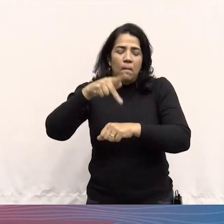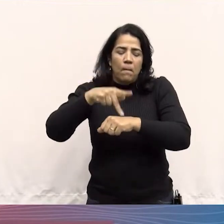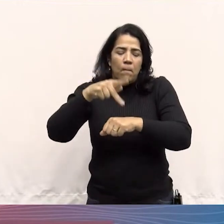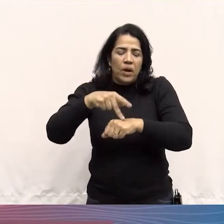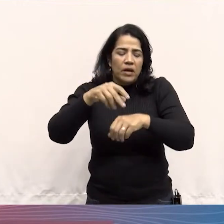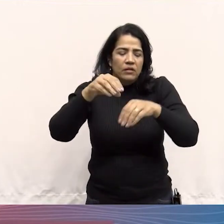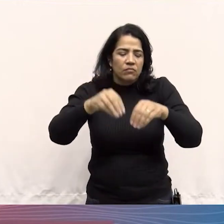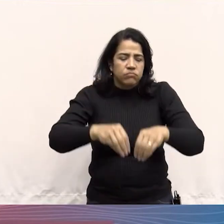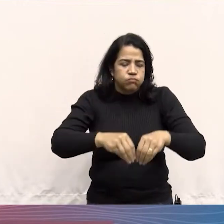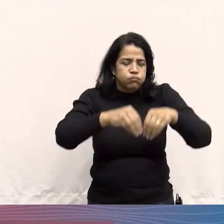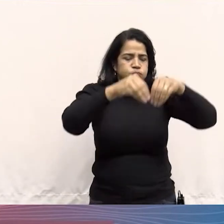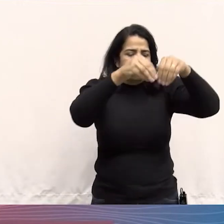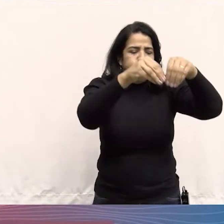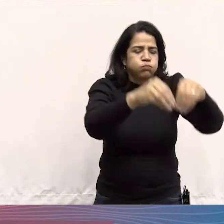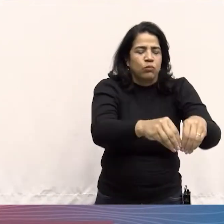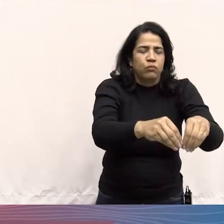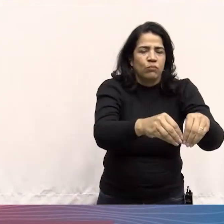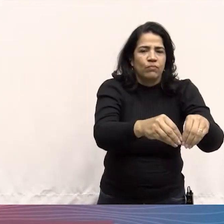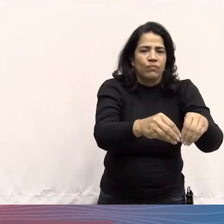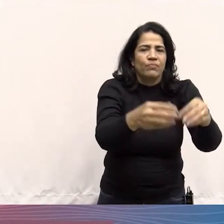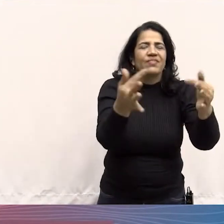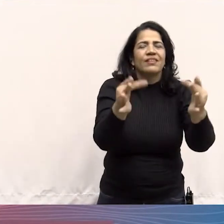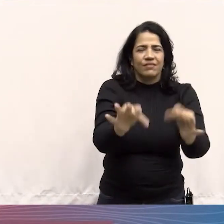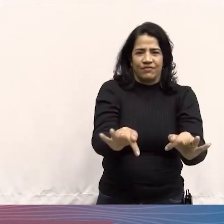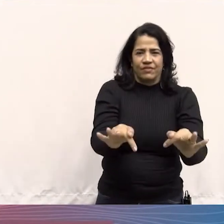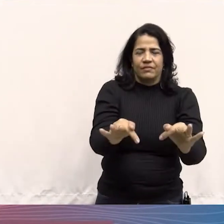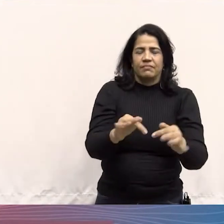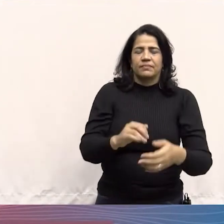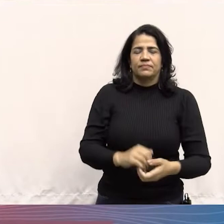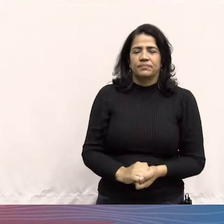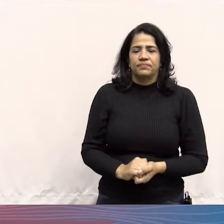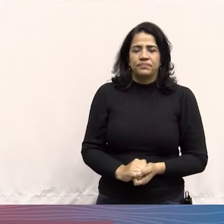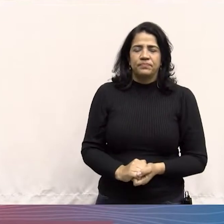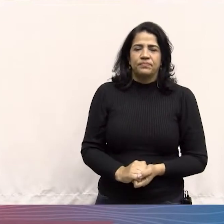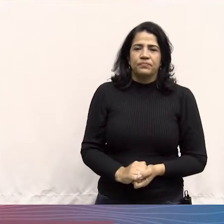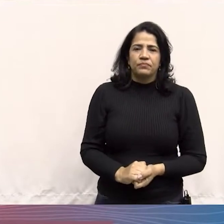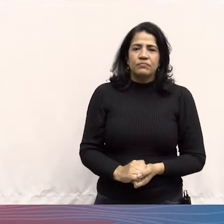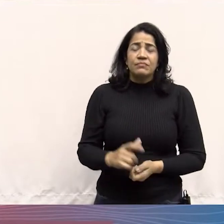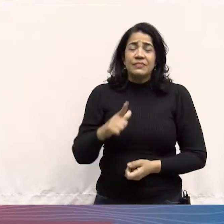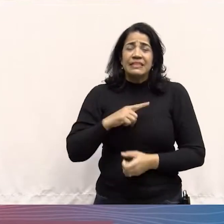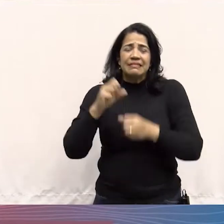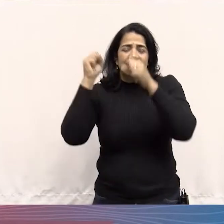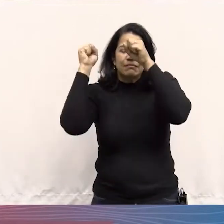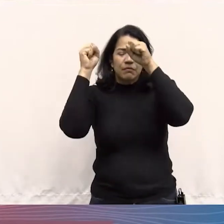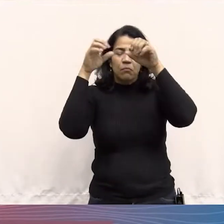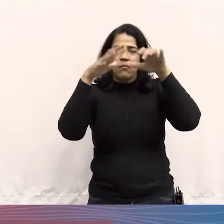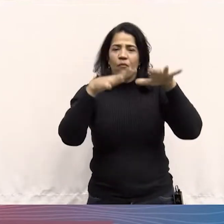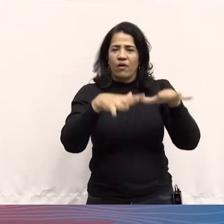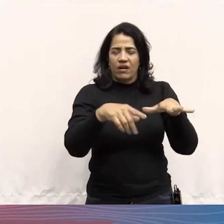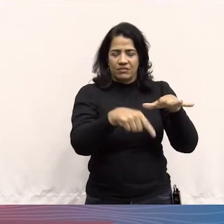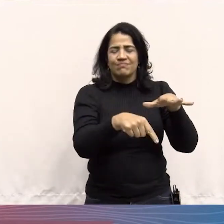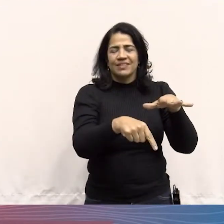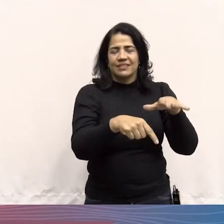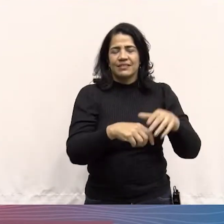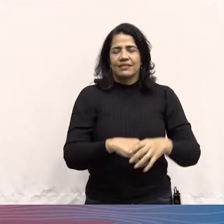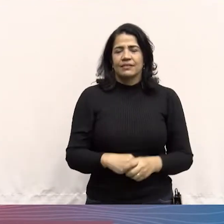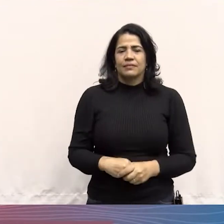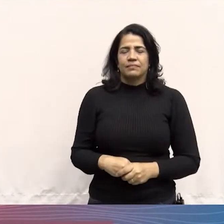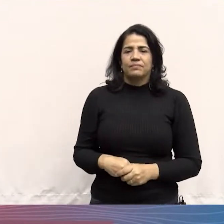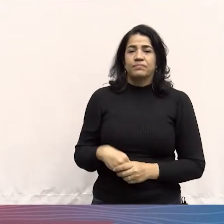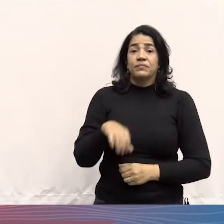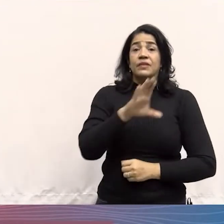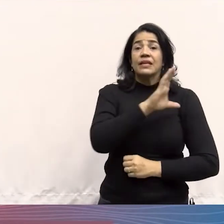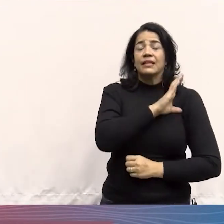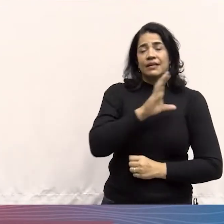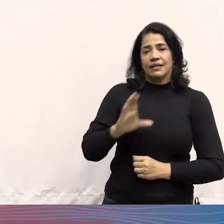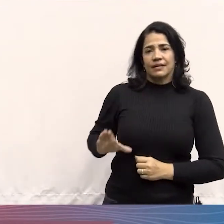aclamações, haja graça e graça para ela. Cristo é a base, Cristo é a